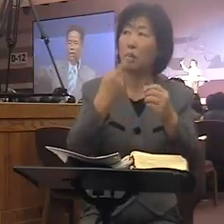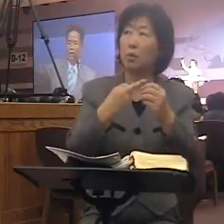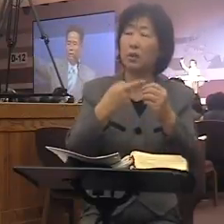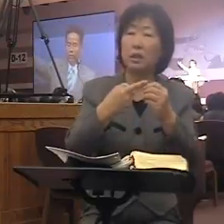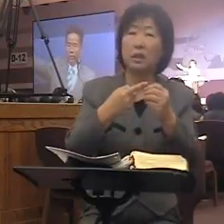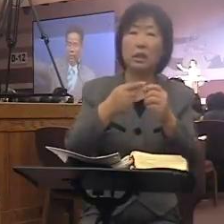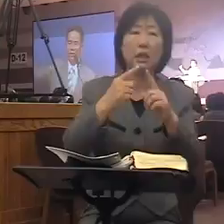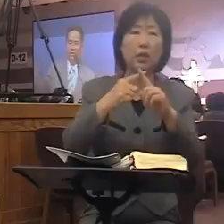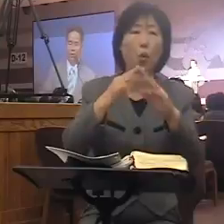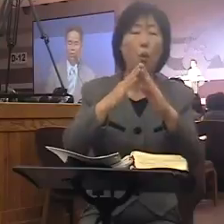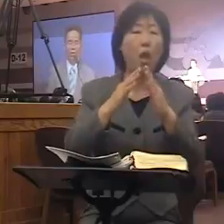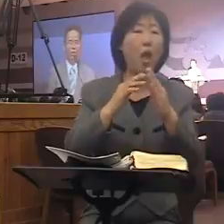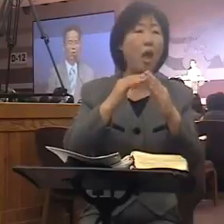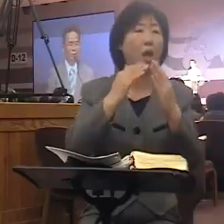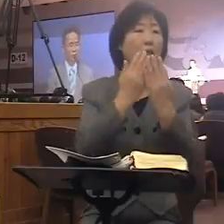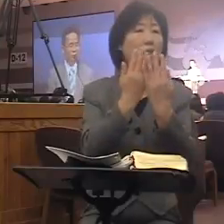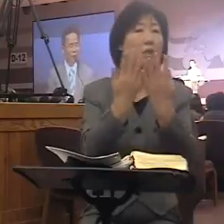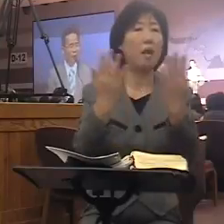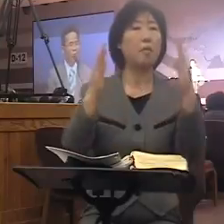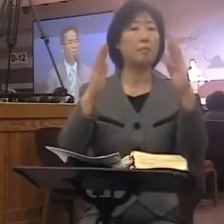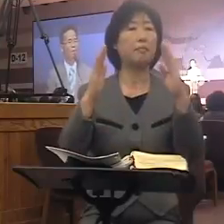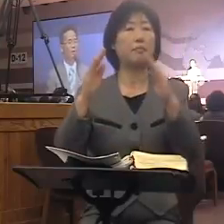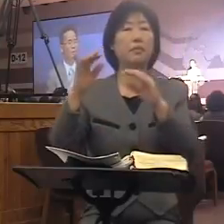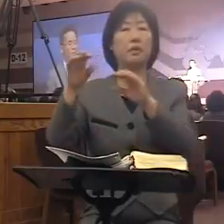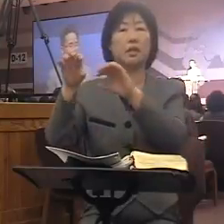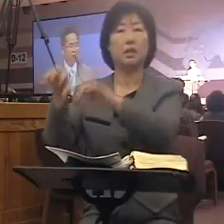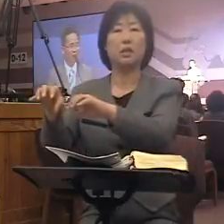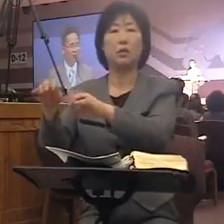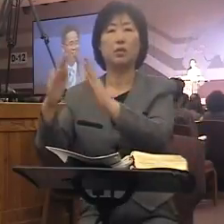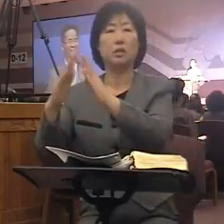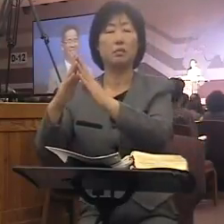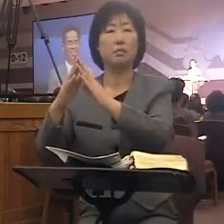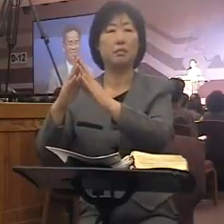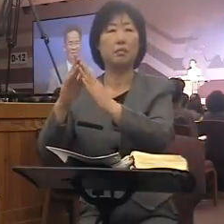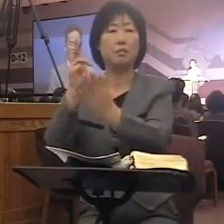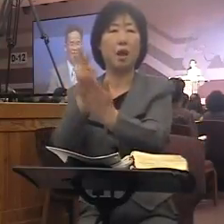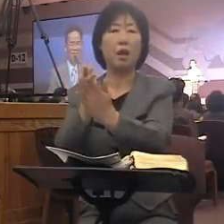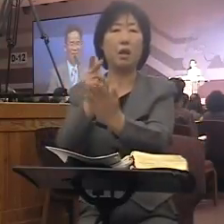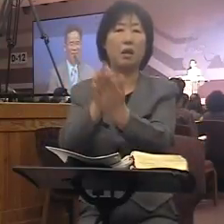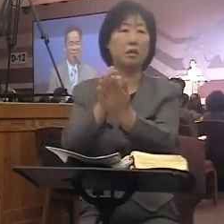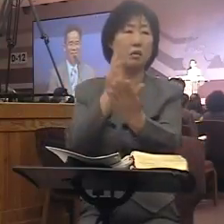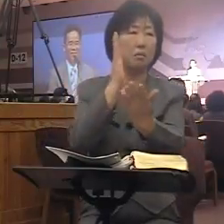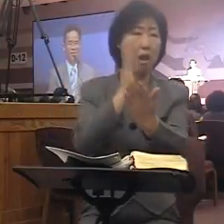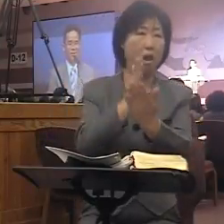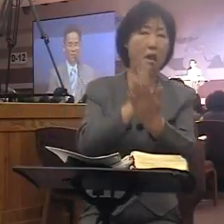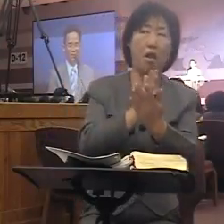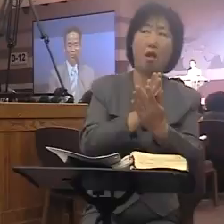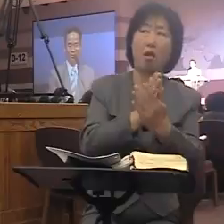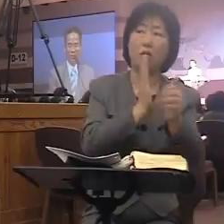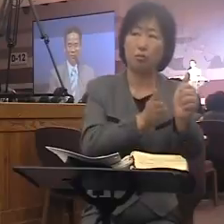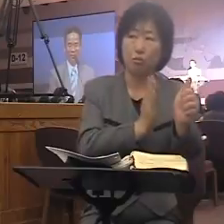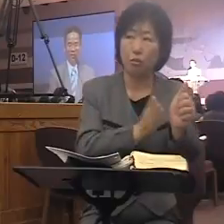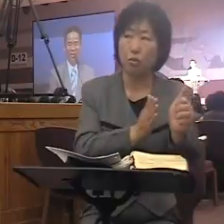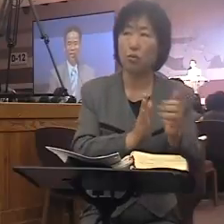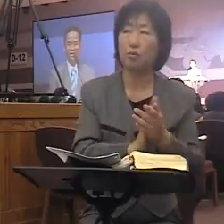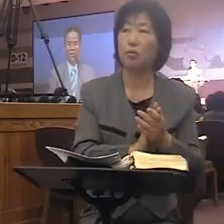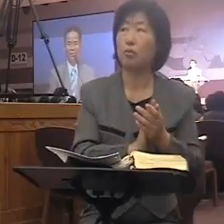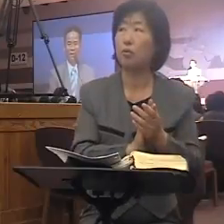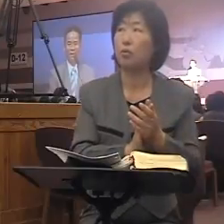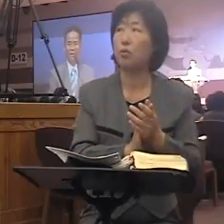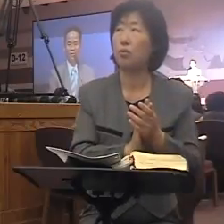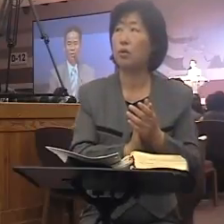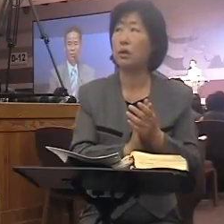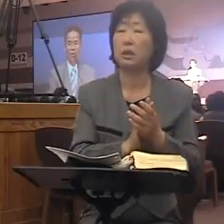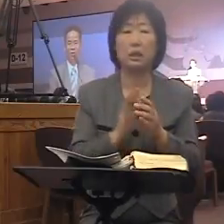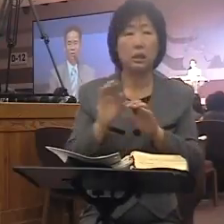바로 담장 넘어 있는 그 이웃에 절대로 please 파킹하지 말아 주십사 하는 부탁입니다.